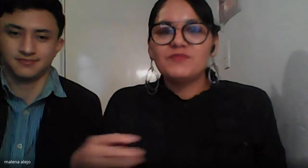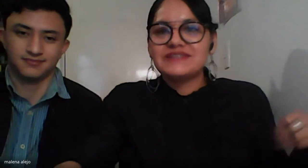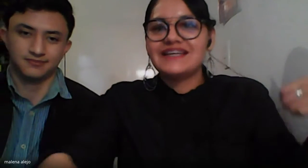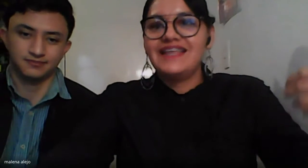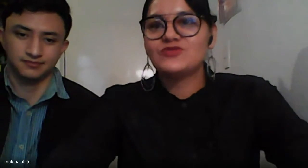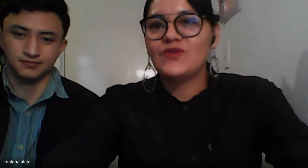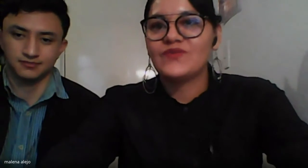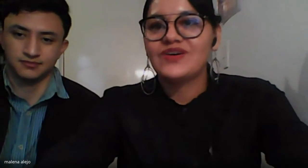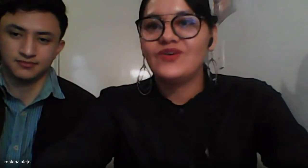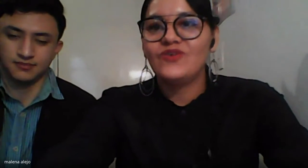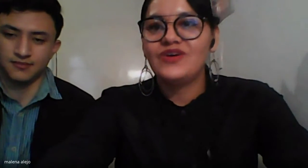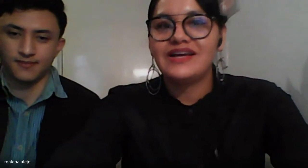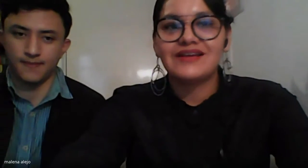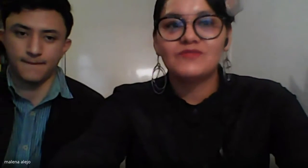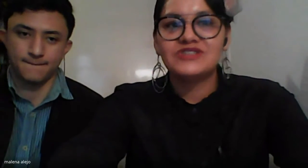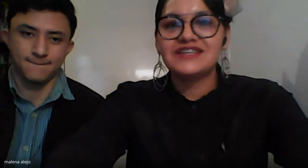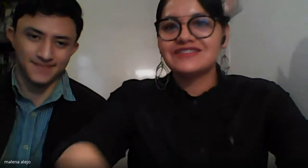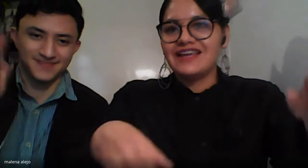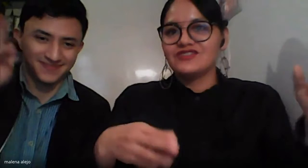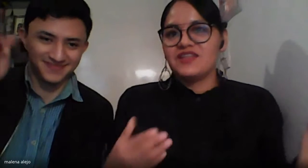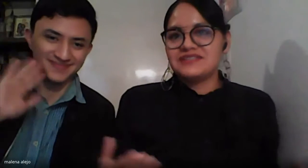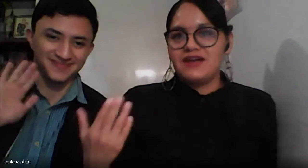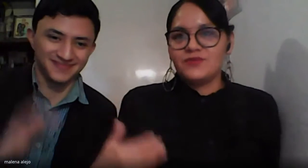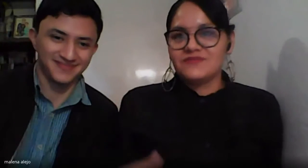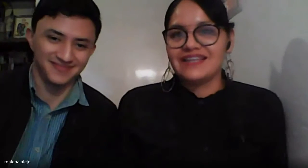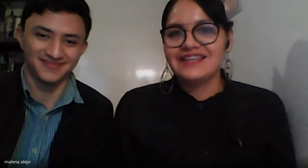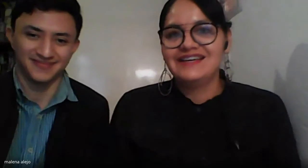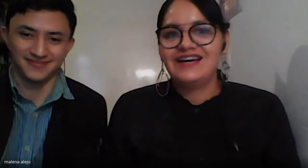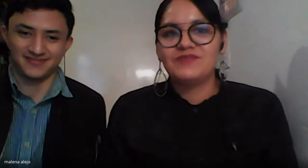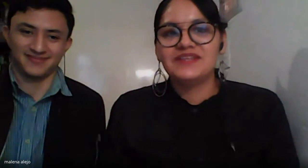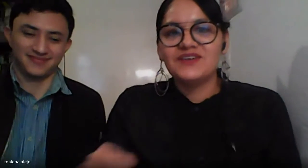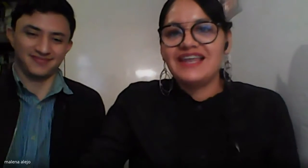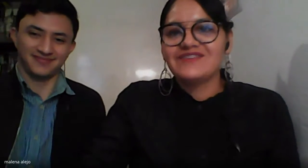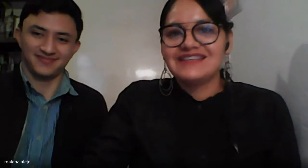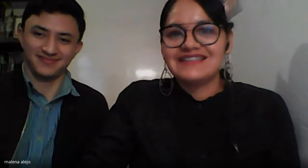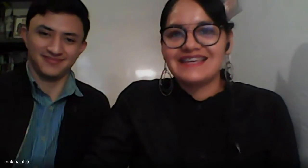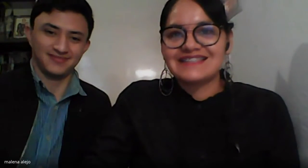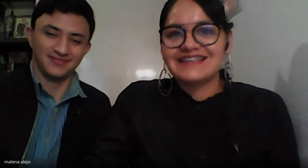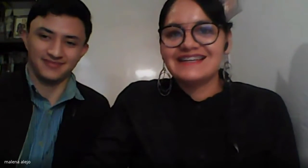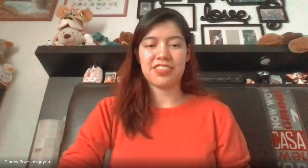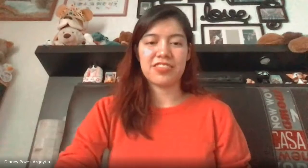sordo o muchos chicos que han encontrado hasta el amor, ¿verdad? Aprendiendo la lengua de señas. Uh-huh. Es